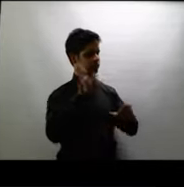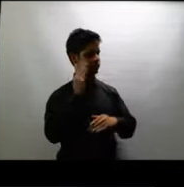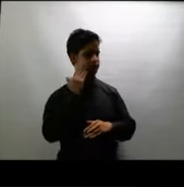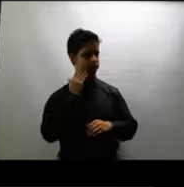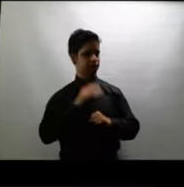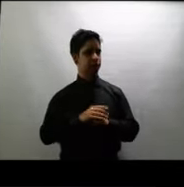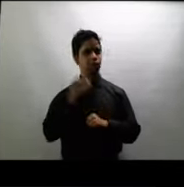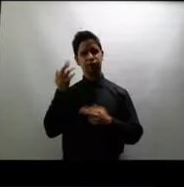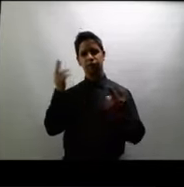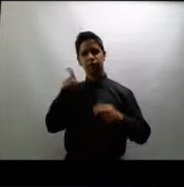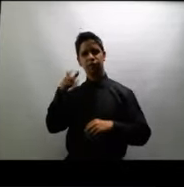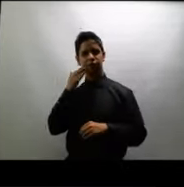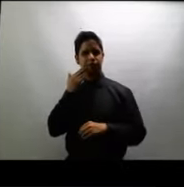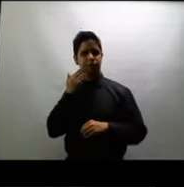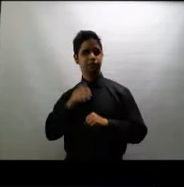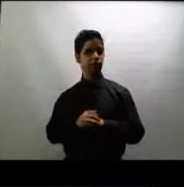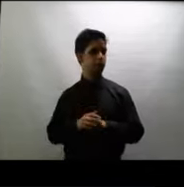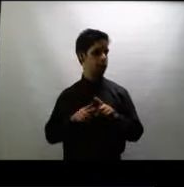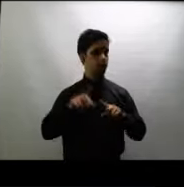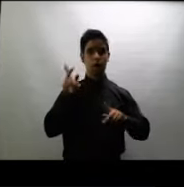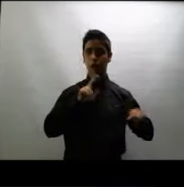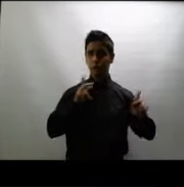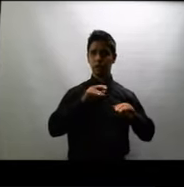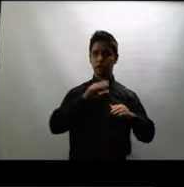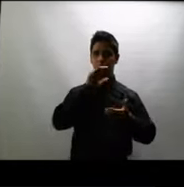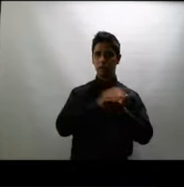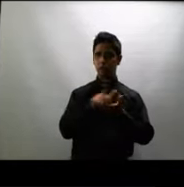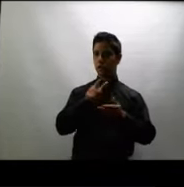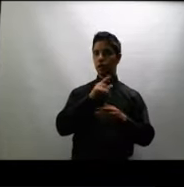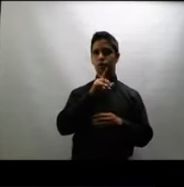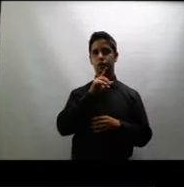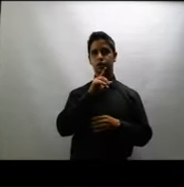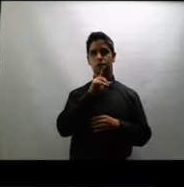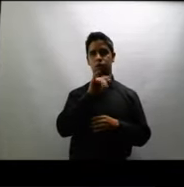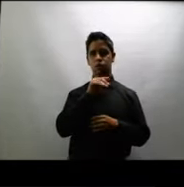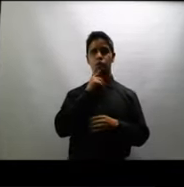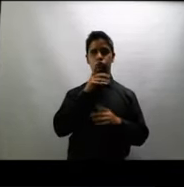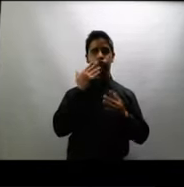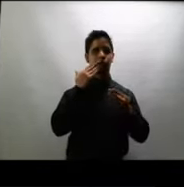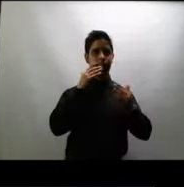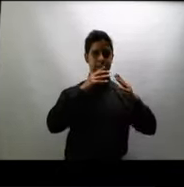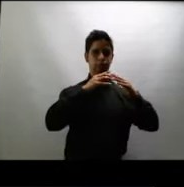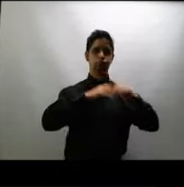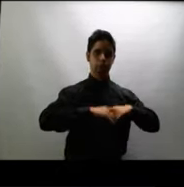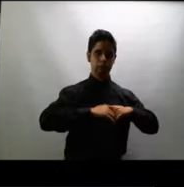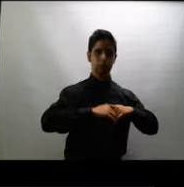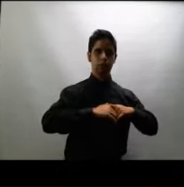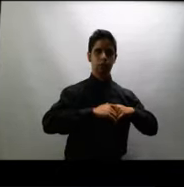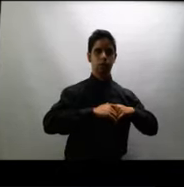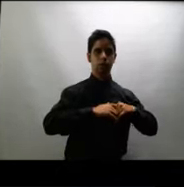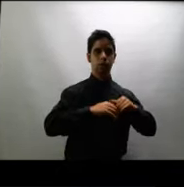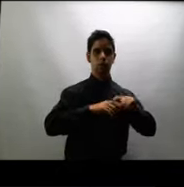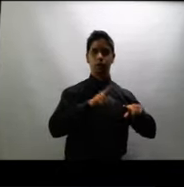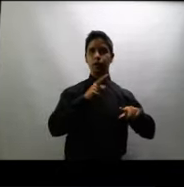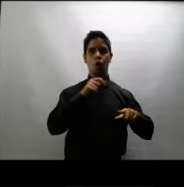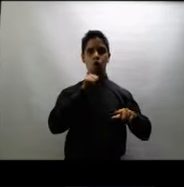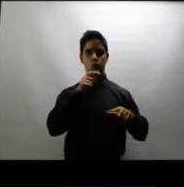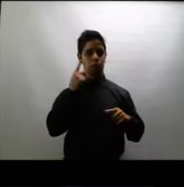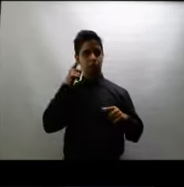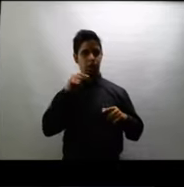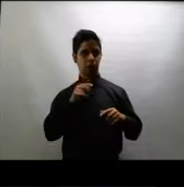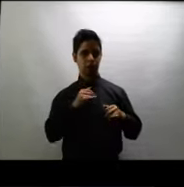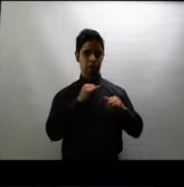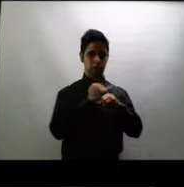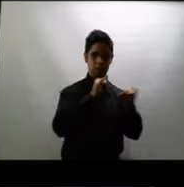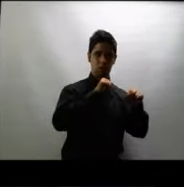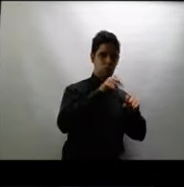no, lo digo, hace. La gente cree que ahora mismo la industria discográfica colapsó. Colapsó para los grandes artistas, cantantes y eso, pero